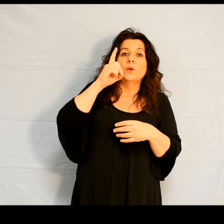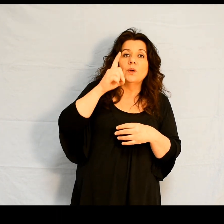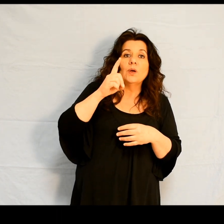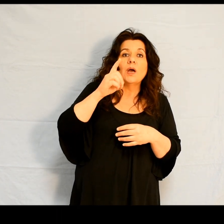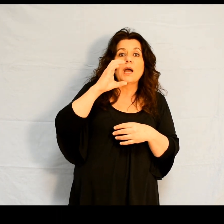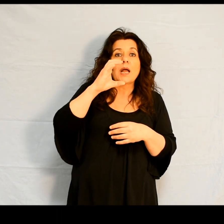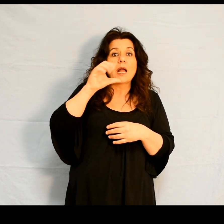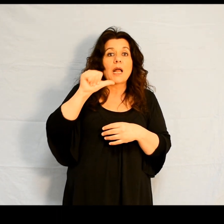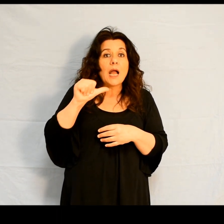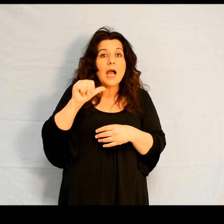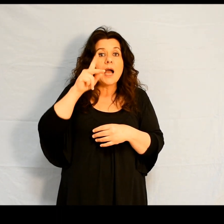Cappadoce,